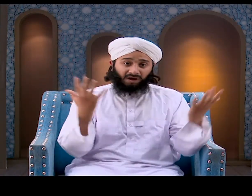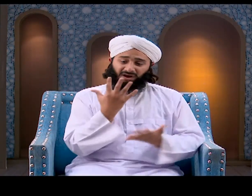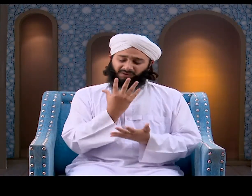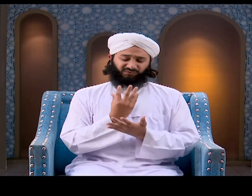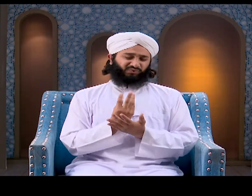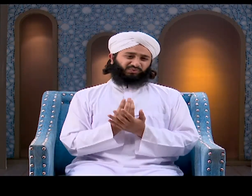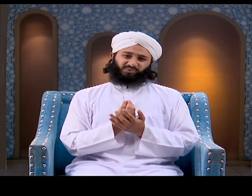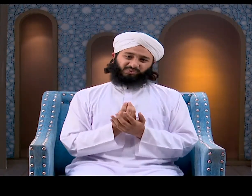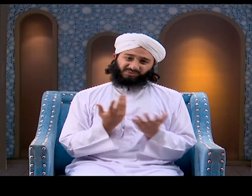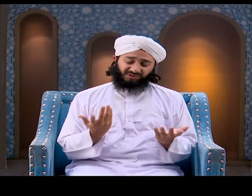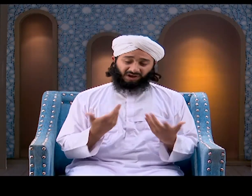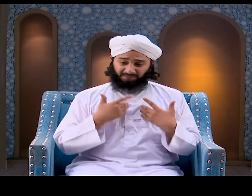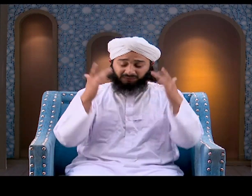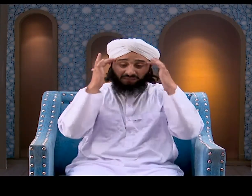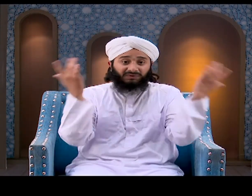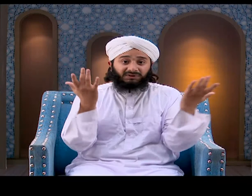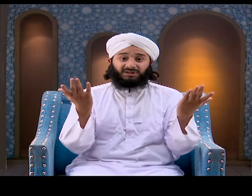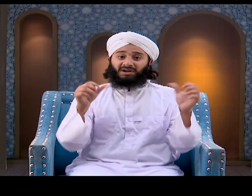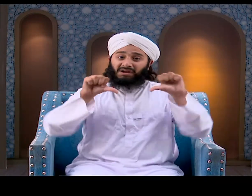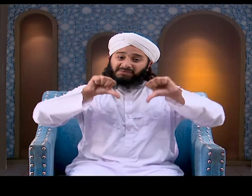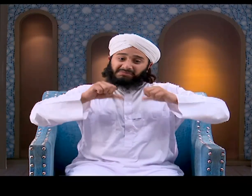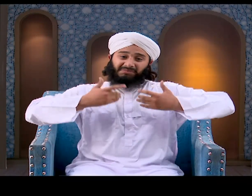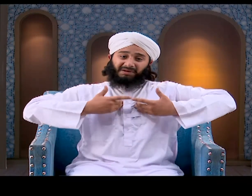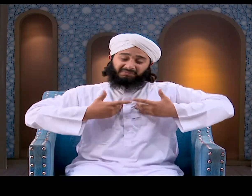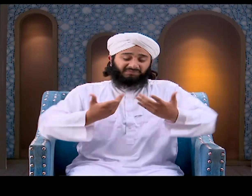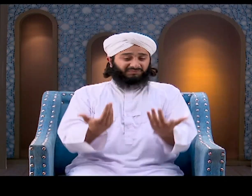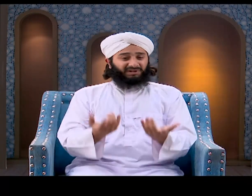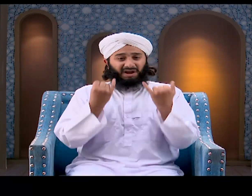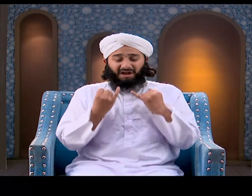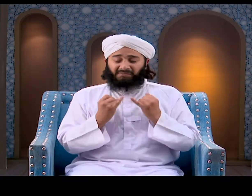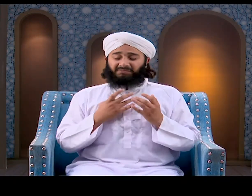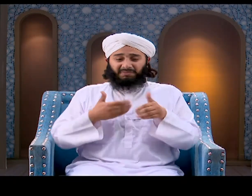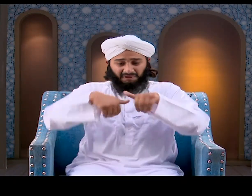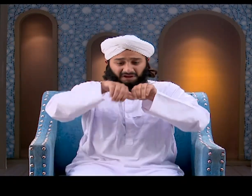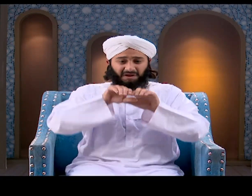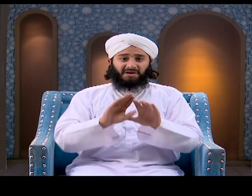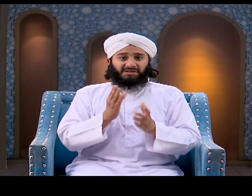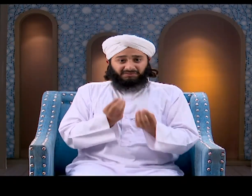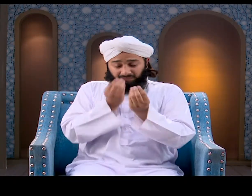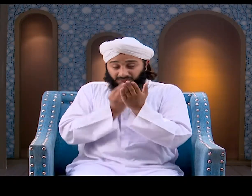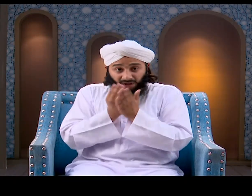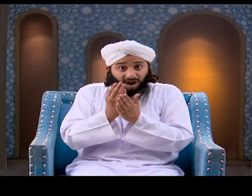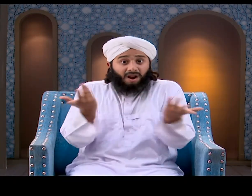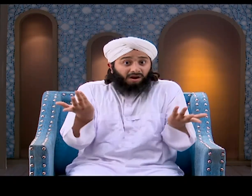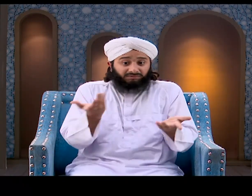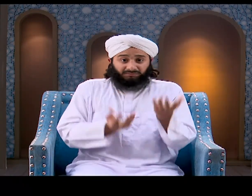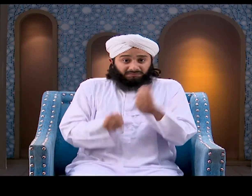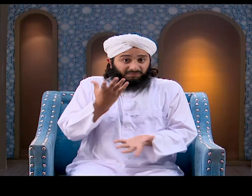افسوس، ہم نہیں جانتے کہ ہماری قبر جنت کے باغوں میں سے باغ بنے گی یا جہنم کے گڑھوں میں سے گڑھا بنا دی جائے گی۔